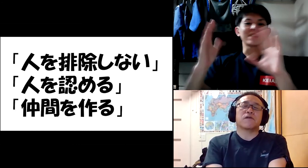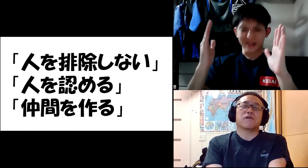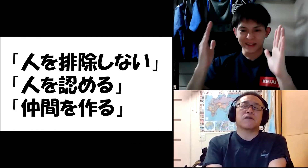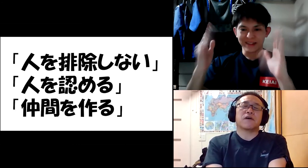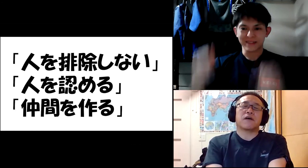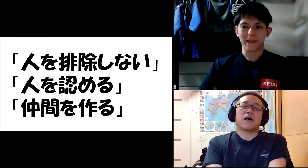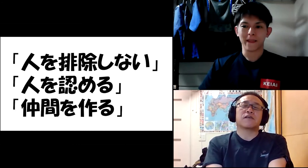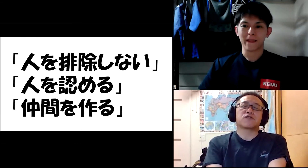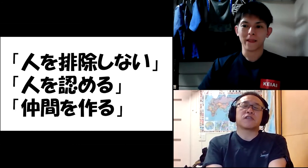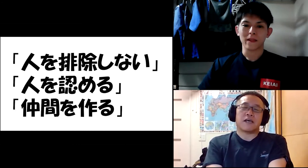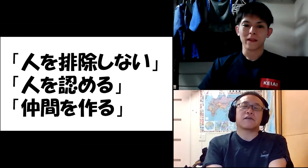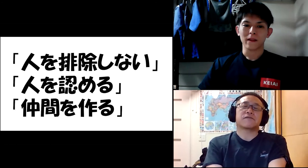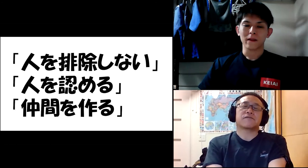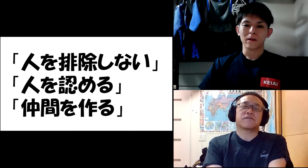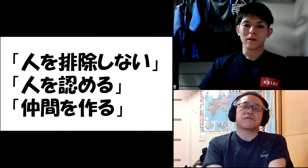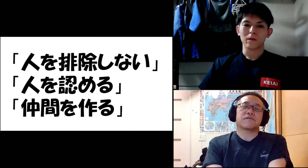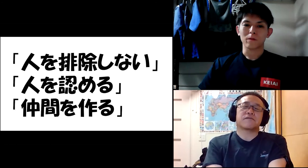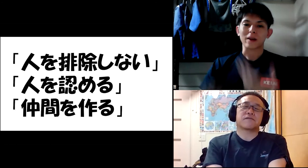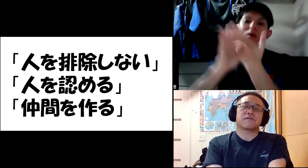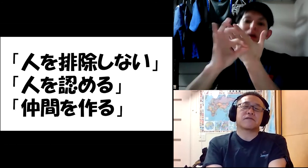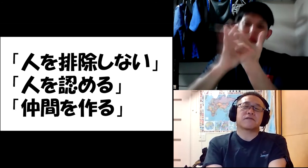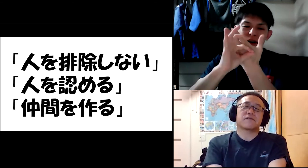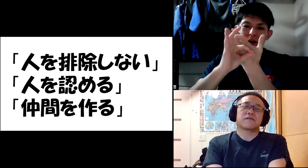人を排除しない。